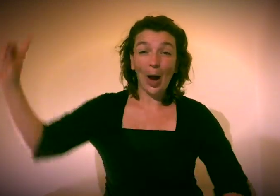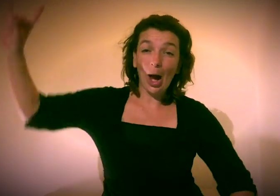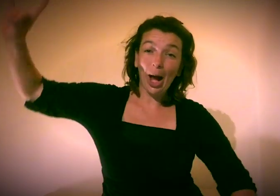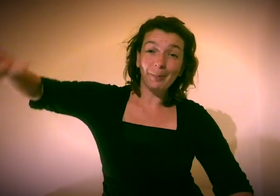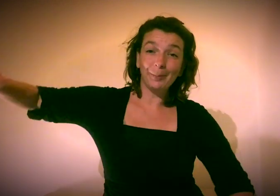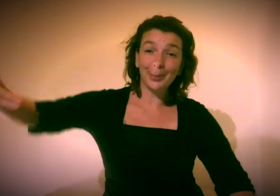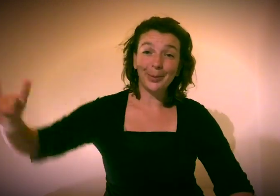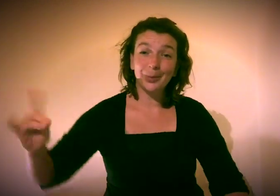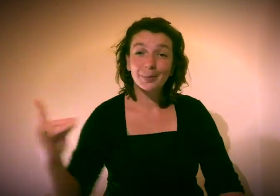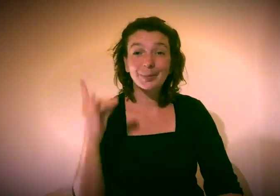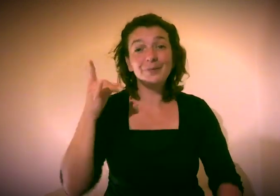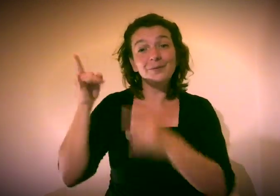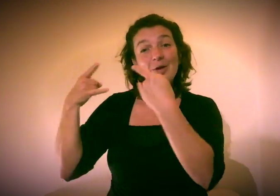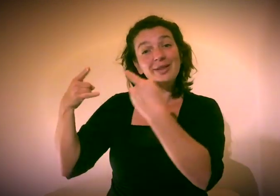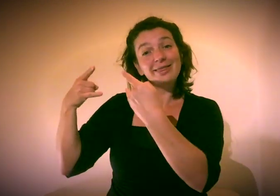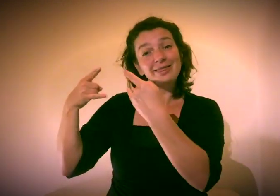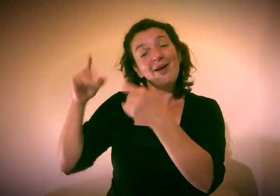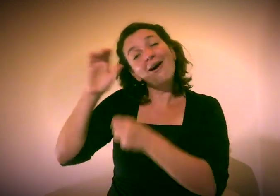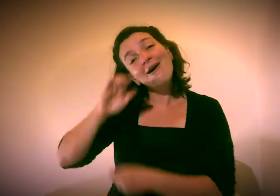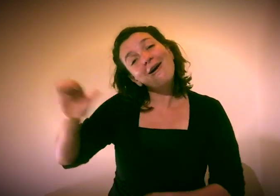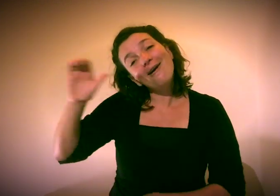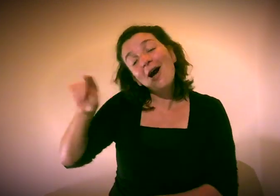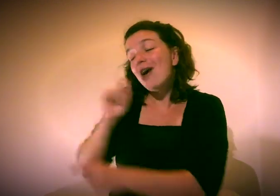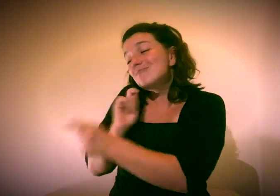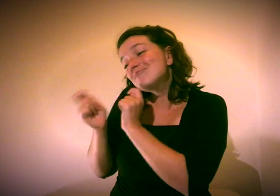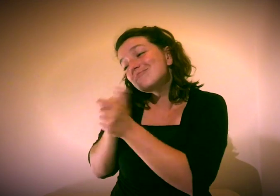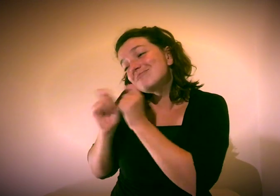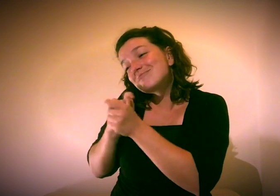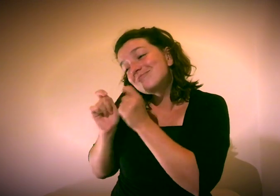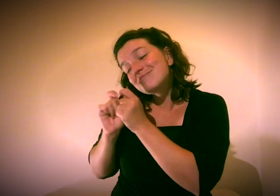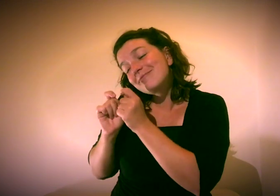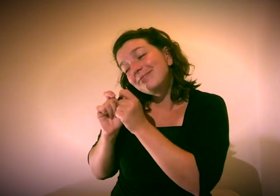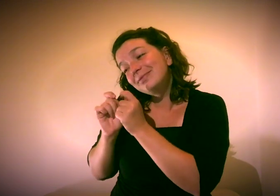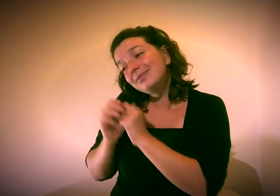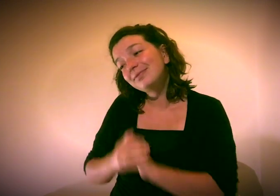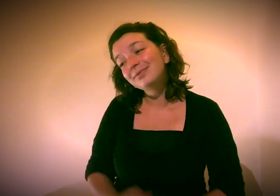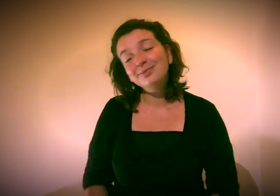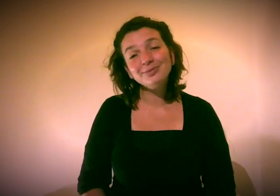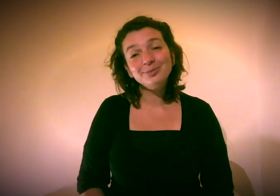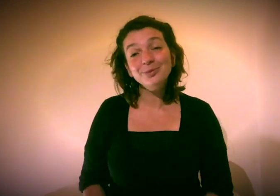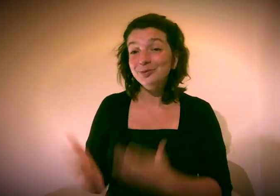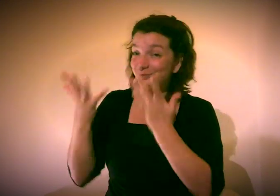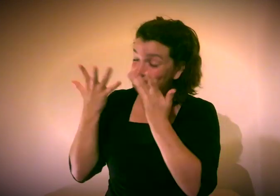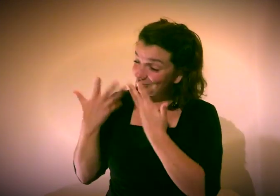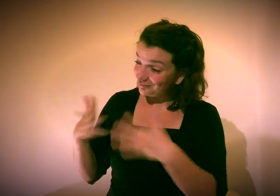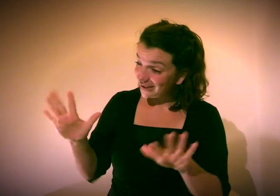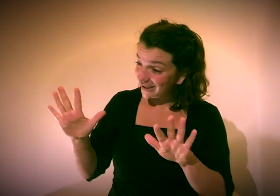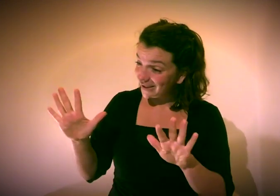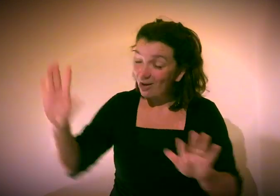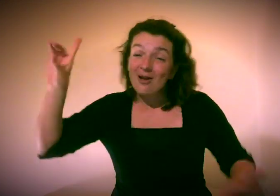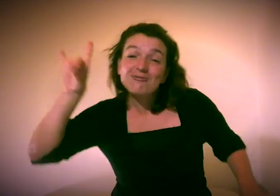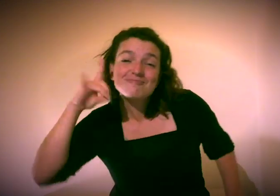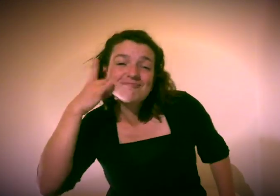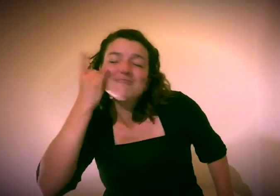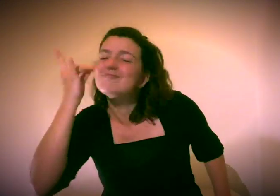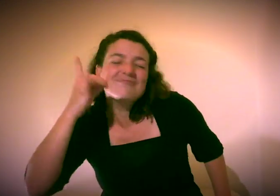il frottait son nez contre sa joue pour lui dire « Au revoir » et se sauvait.